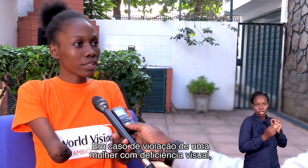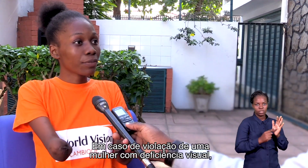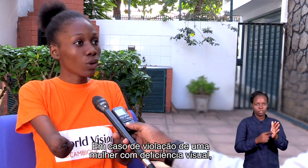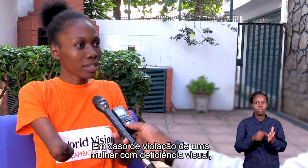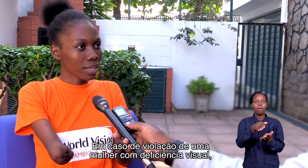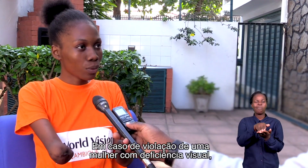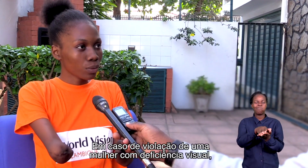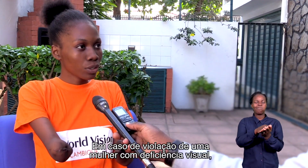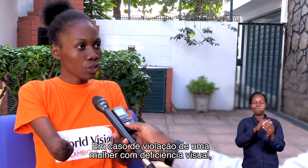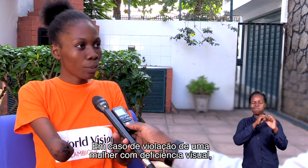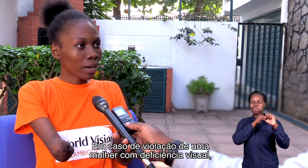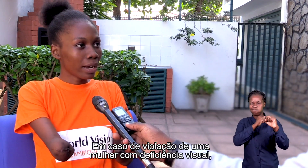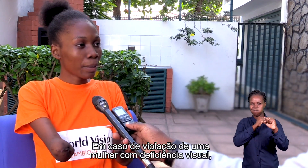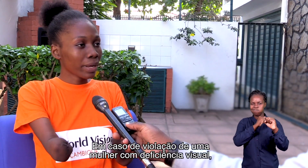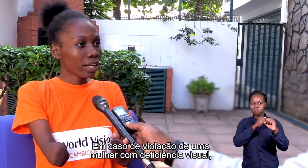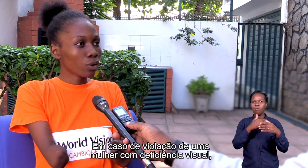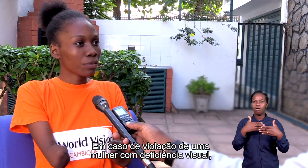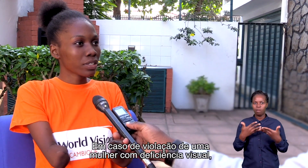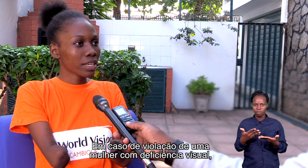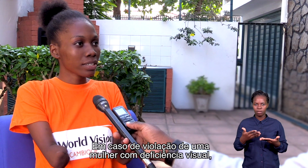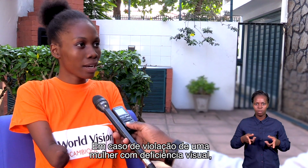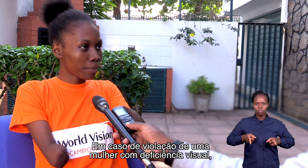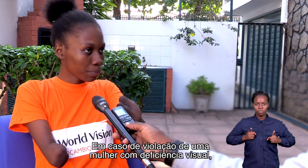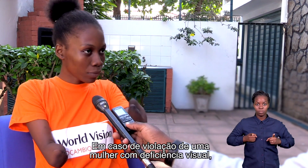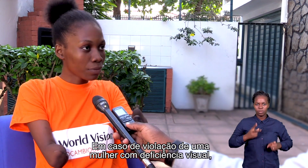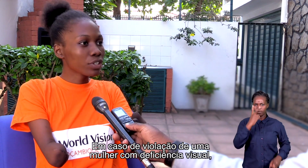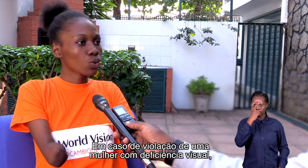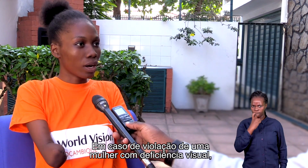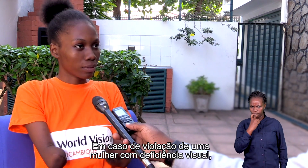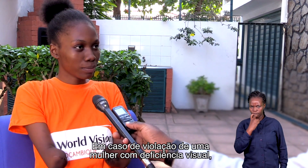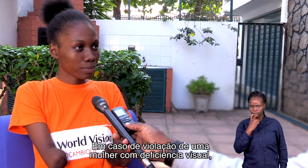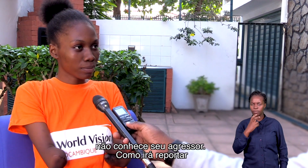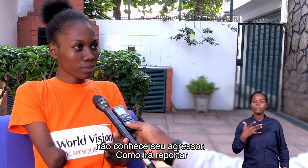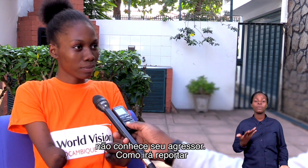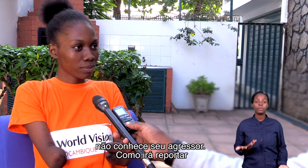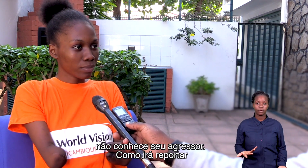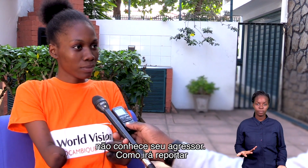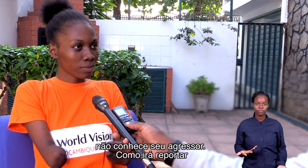de violação de uma rapariga com deficiência visual,